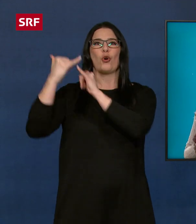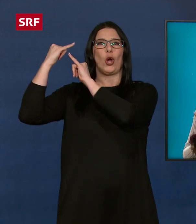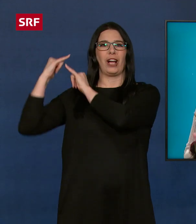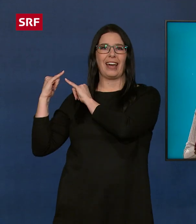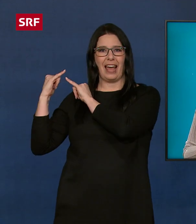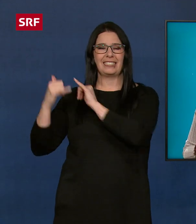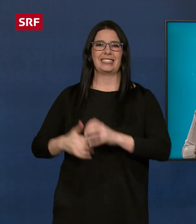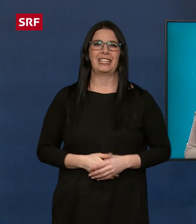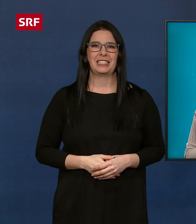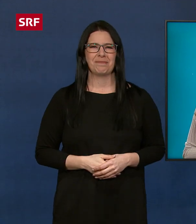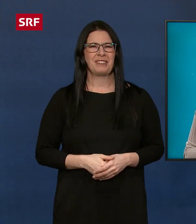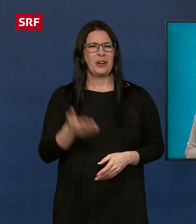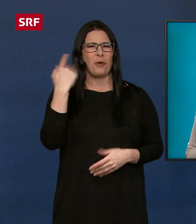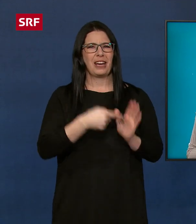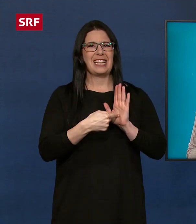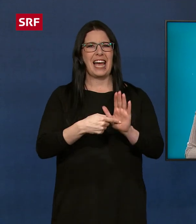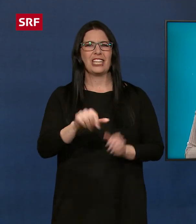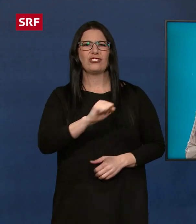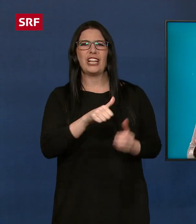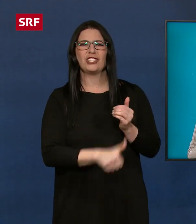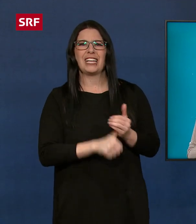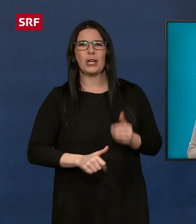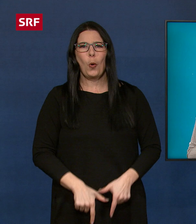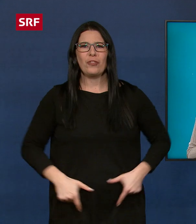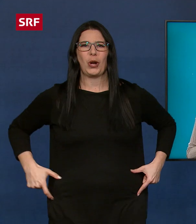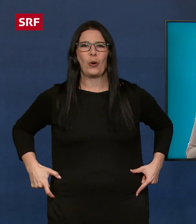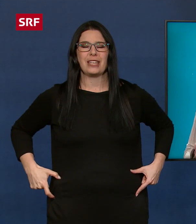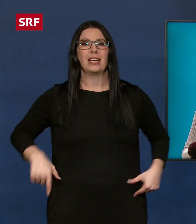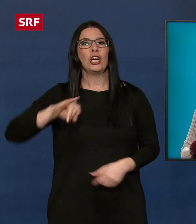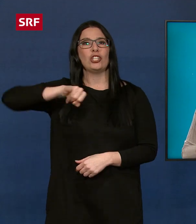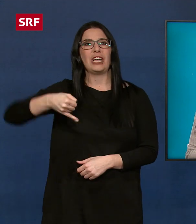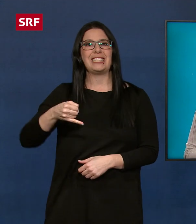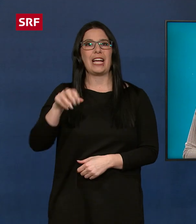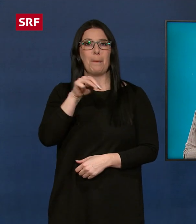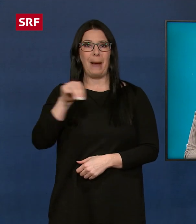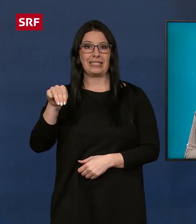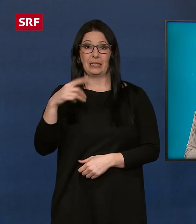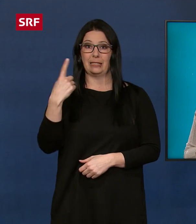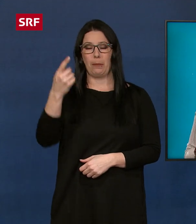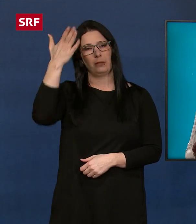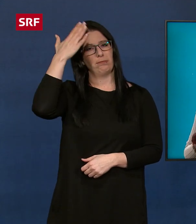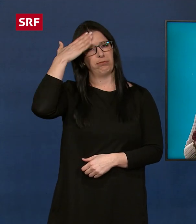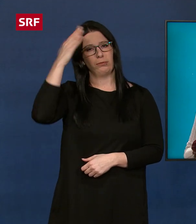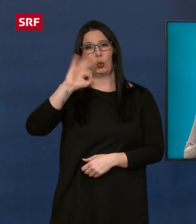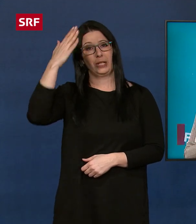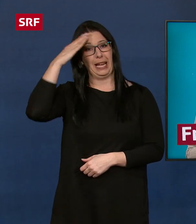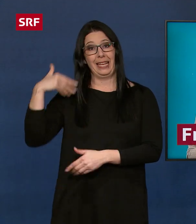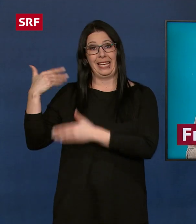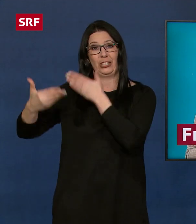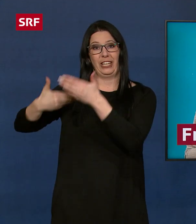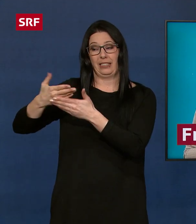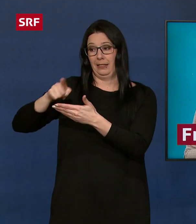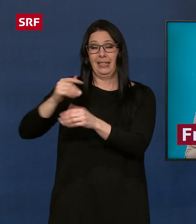und eben zu dieser Schnellschiesser-Unterhose. Jessica Meister kennt sich sehr gut in der Geschichte aus und hat mir auf einem Frauen